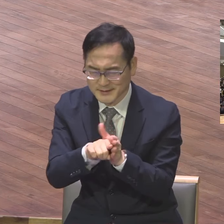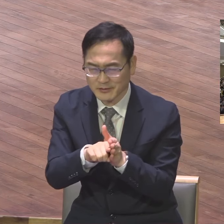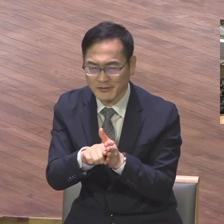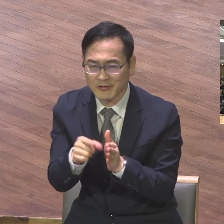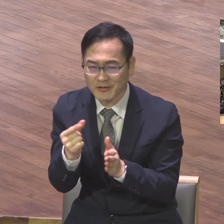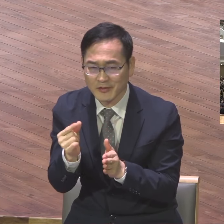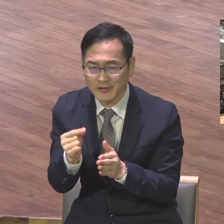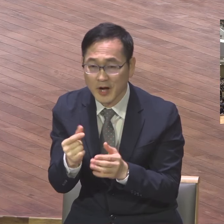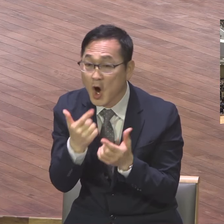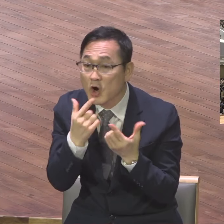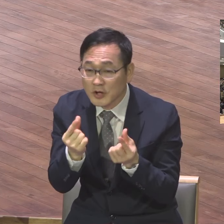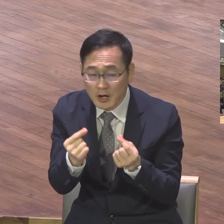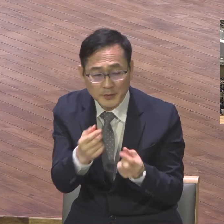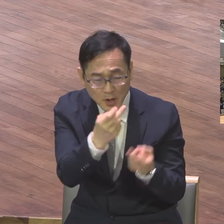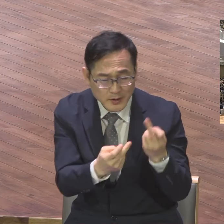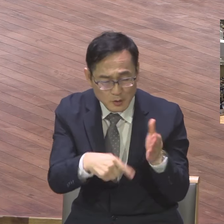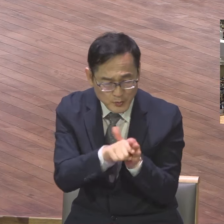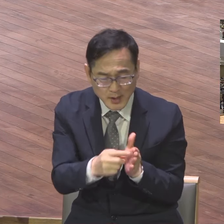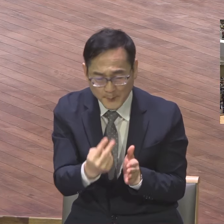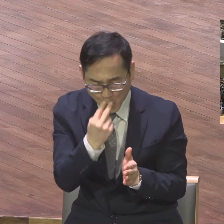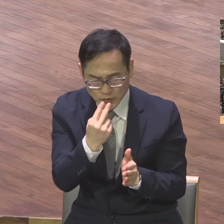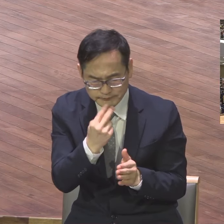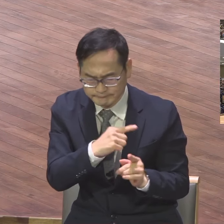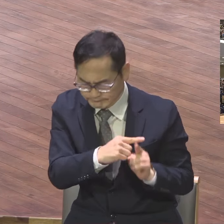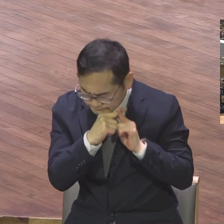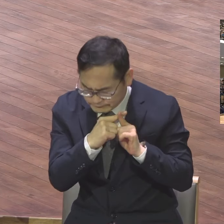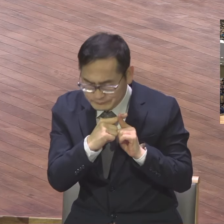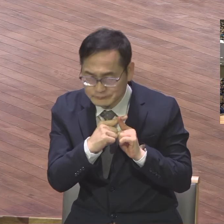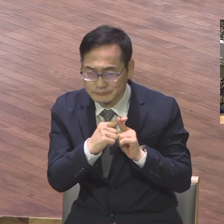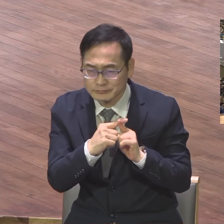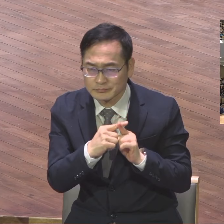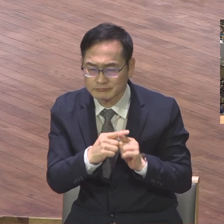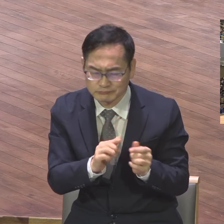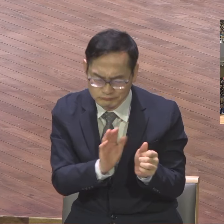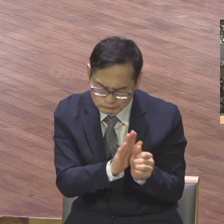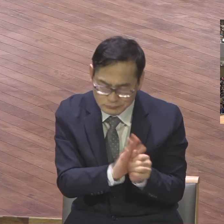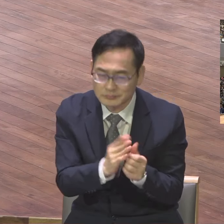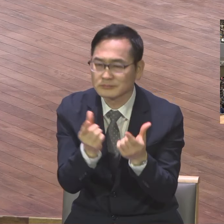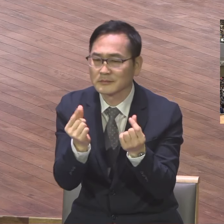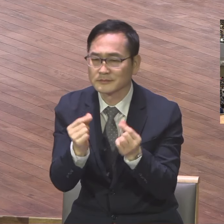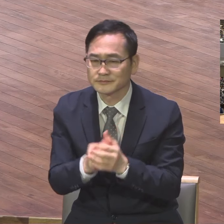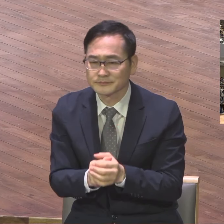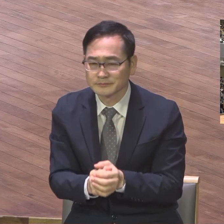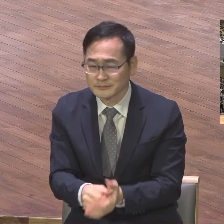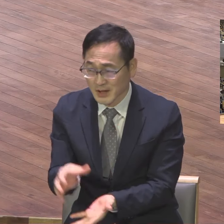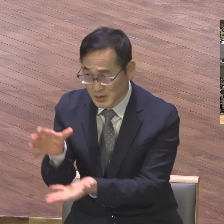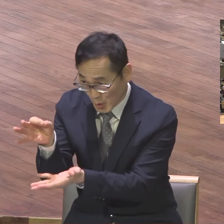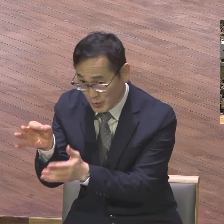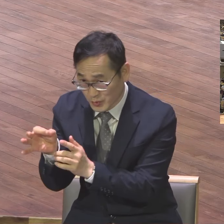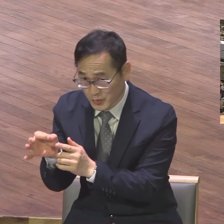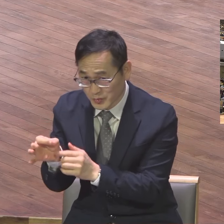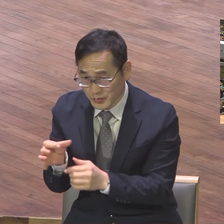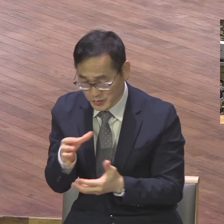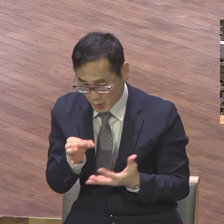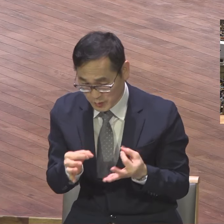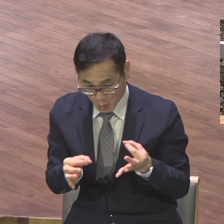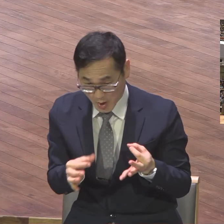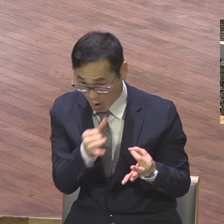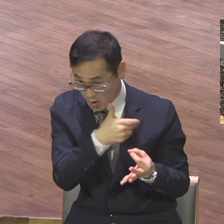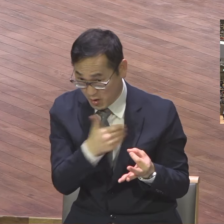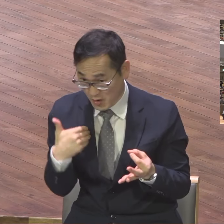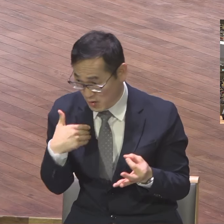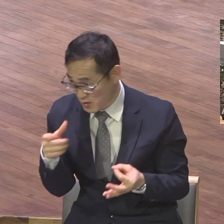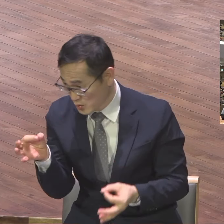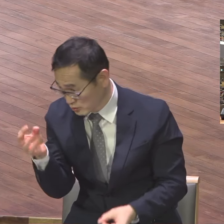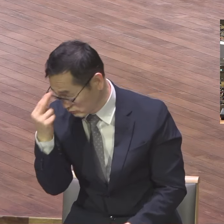위하여 목숨을 버리는 것이 마땅하니라. 누가 이 세상의 재물을 가지고 형제의 궁핍함을 보고도 도와줄 마음을